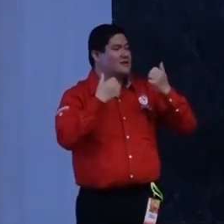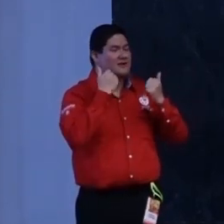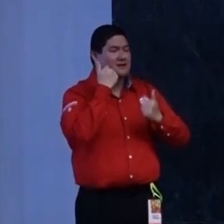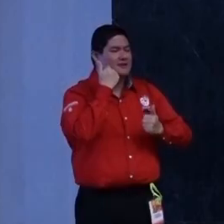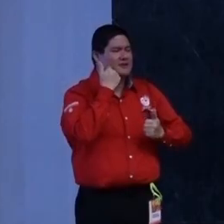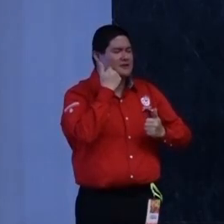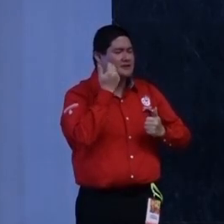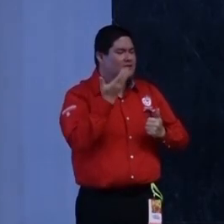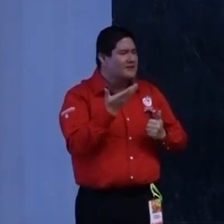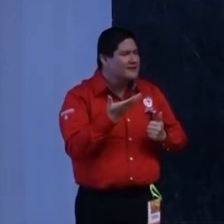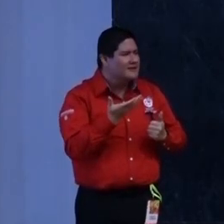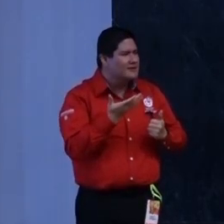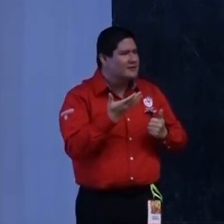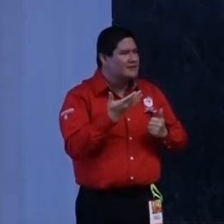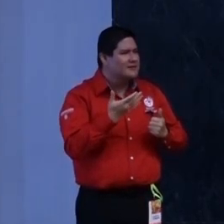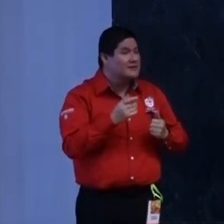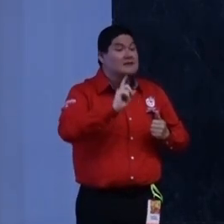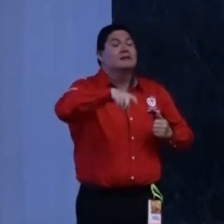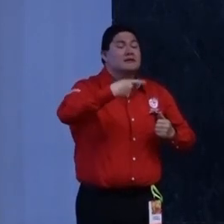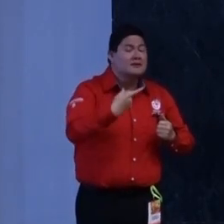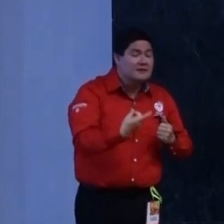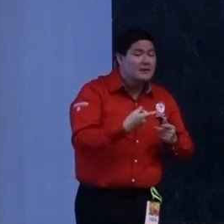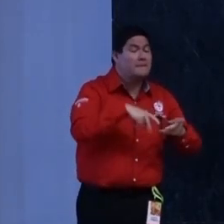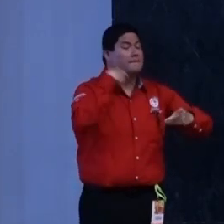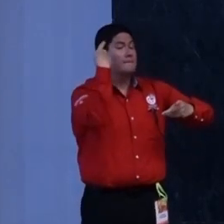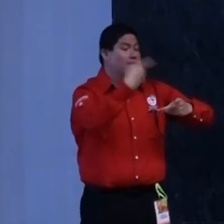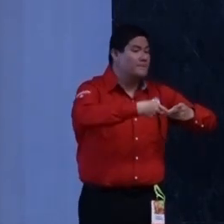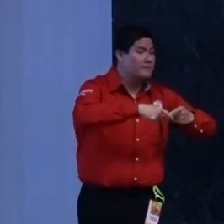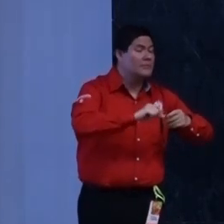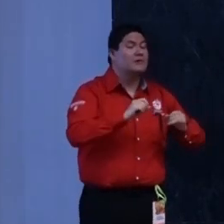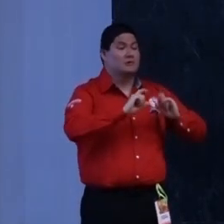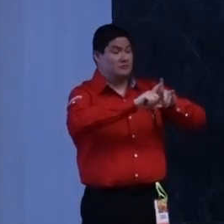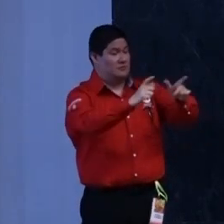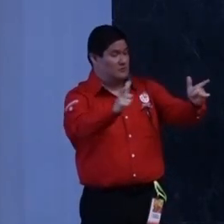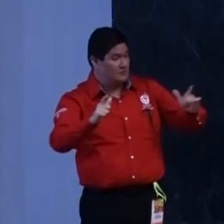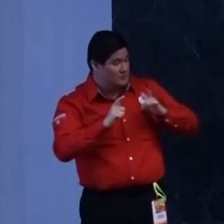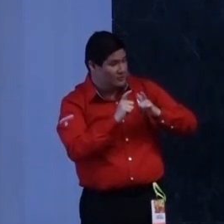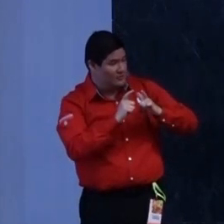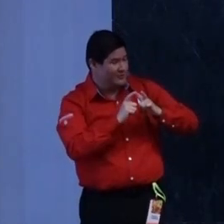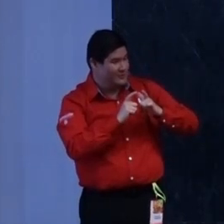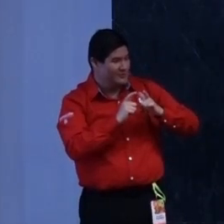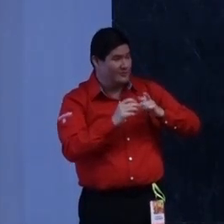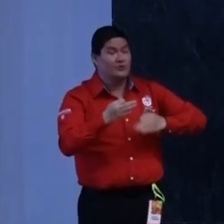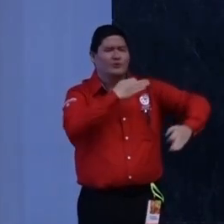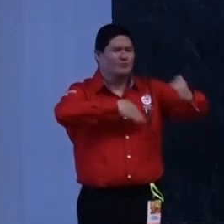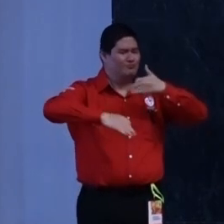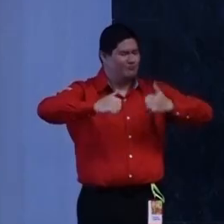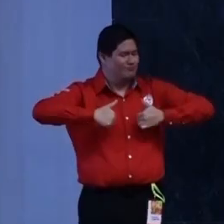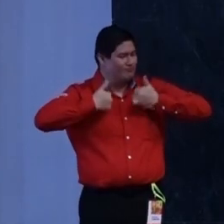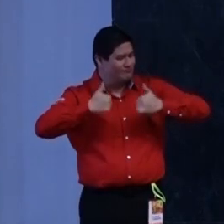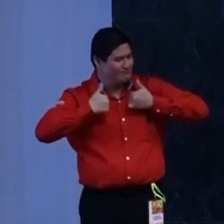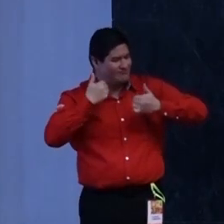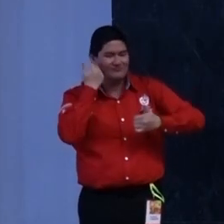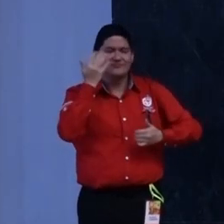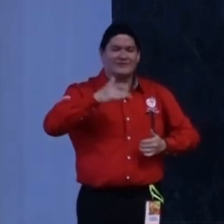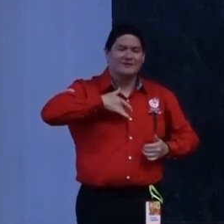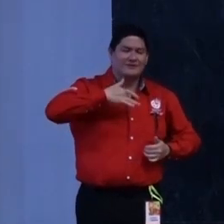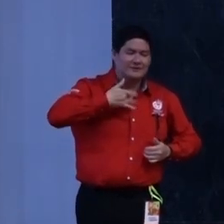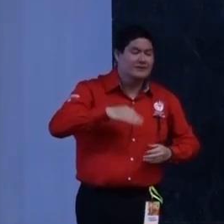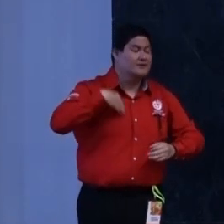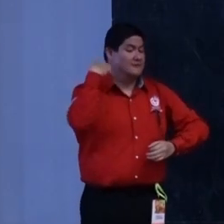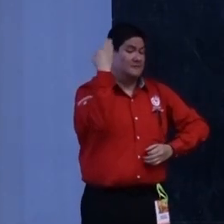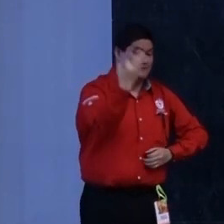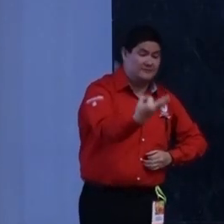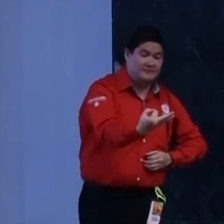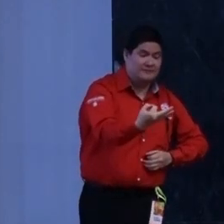saberse parte de un mismo grupo, ¿no? Todos los adolescentes quieren sentirse